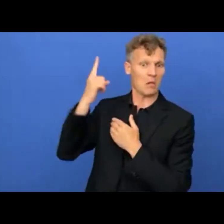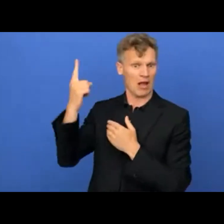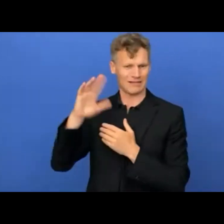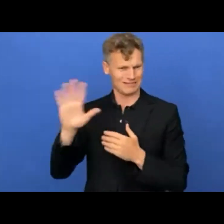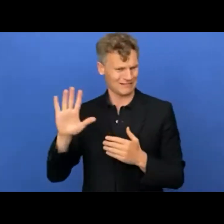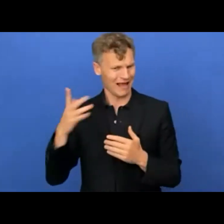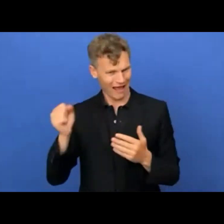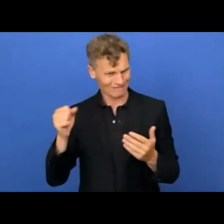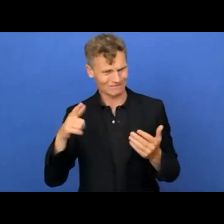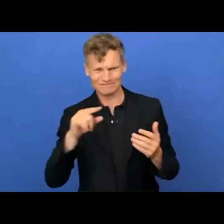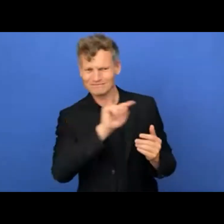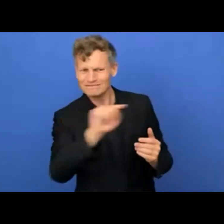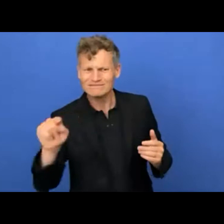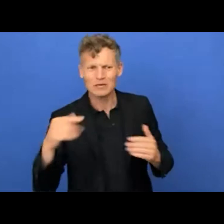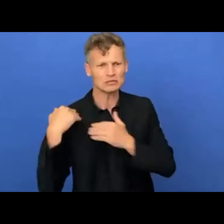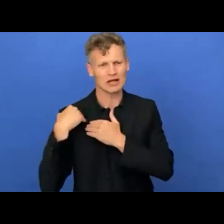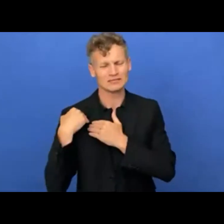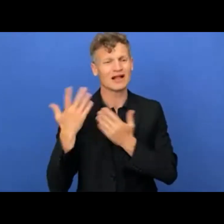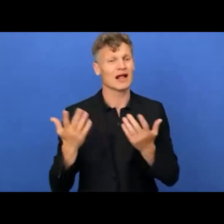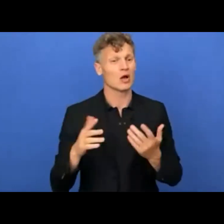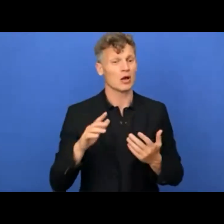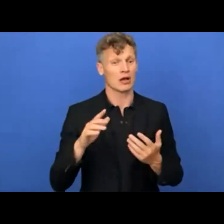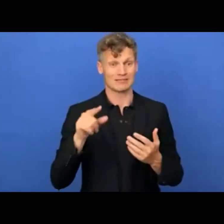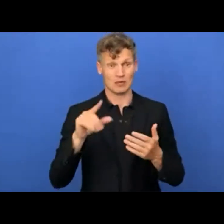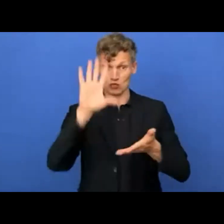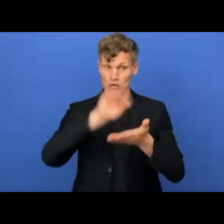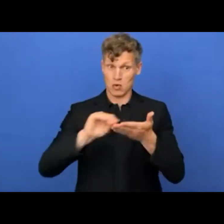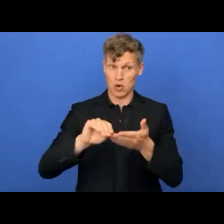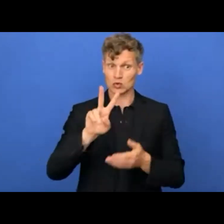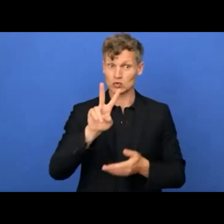et le prochain rapport du GEM